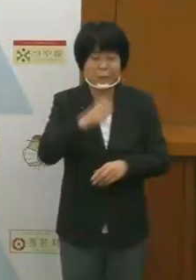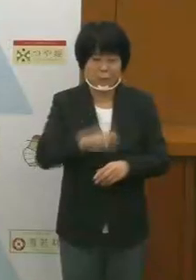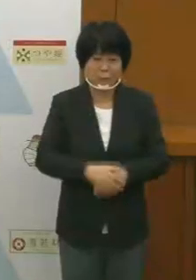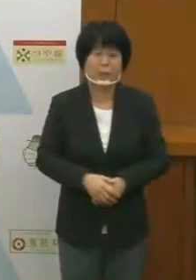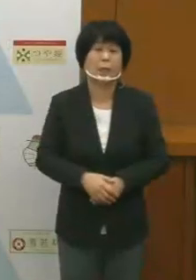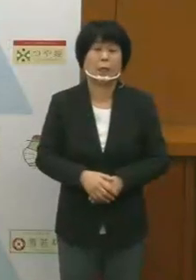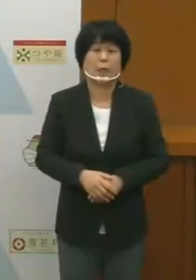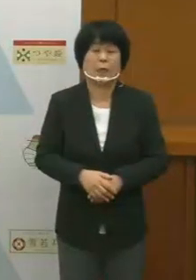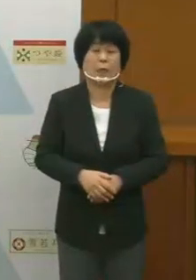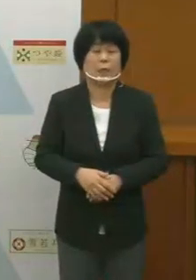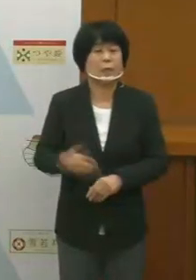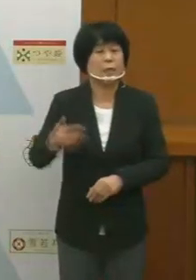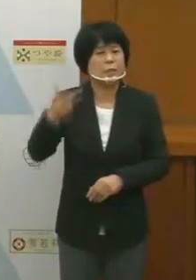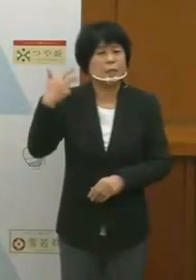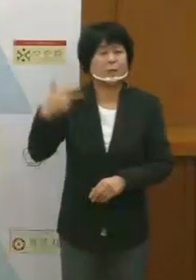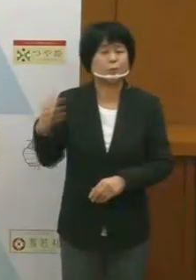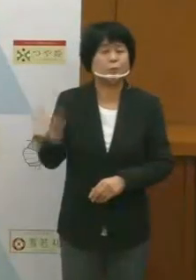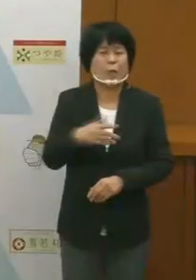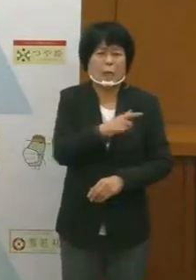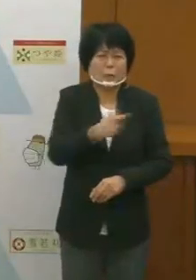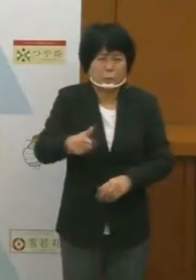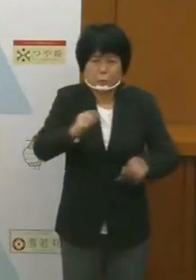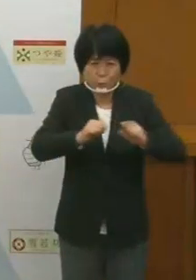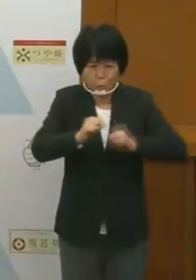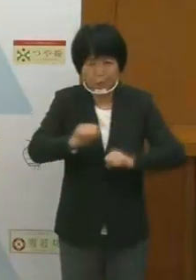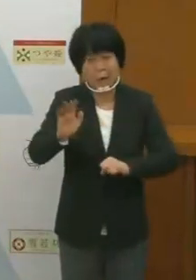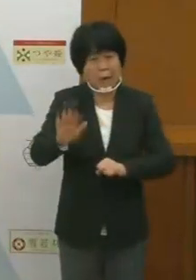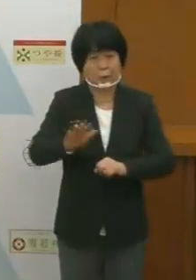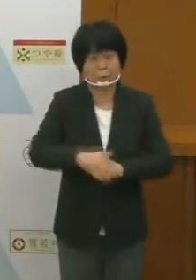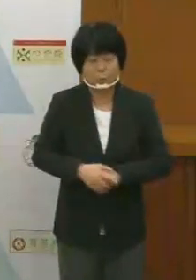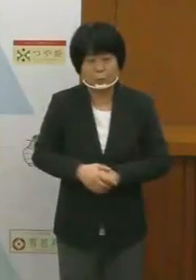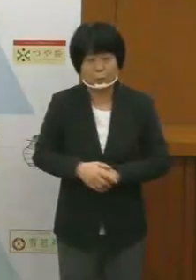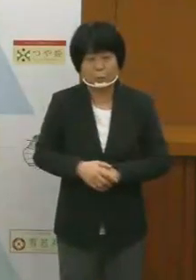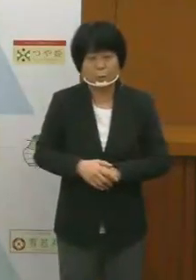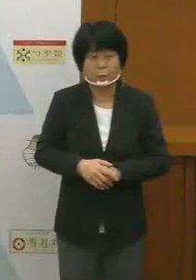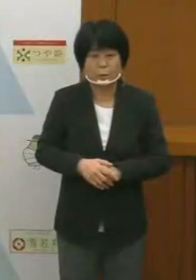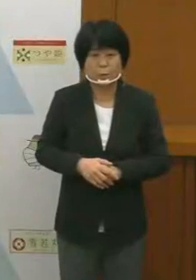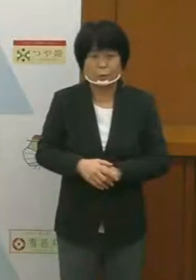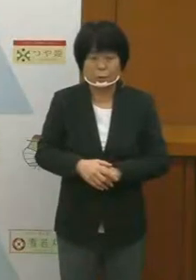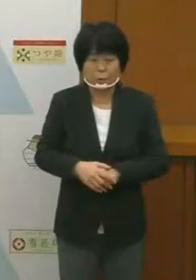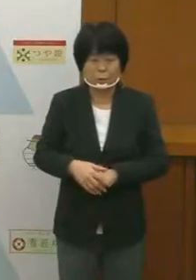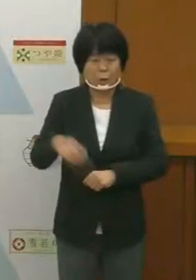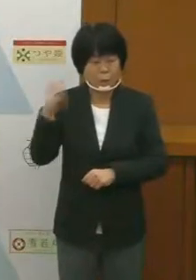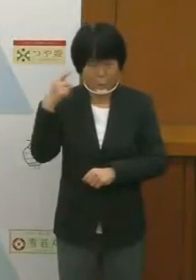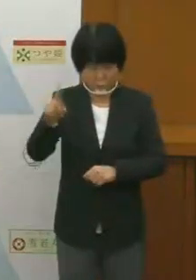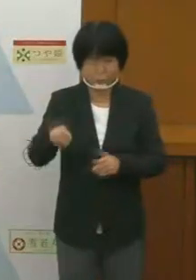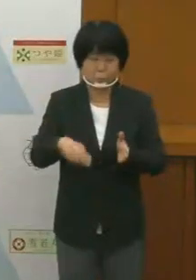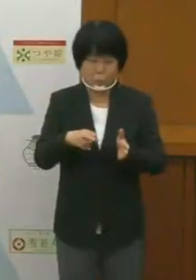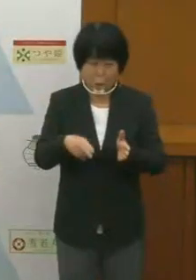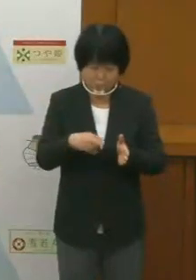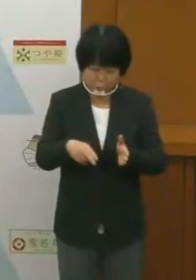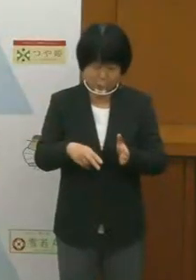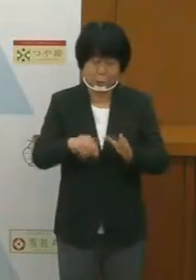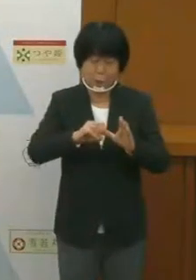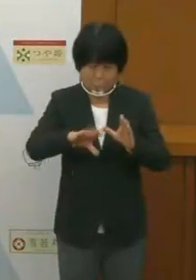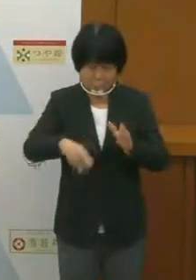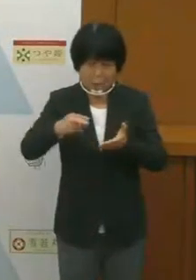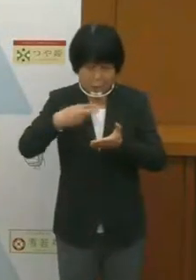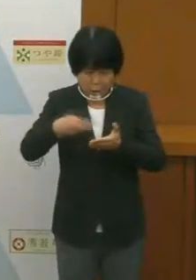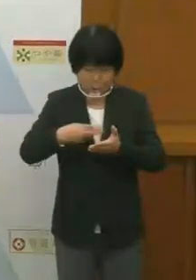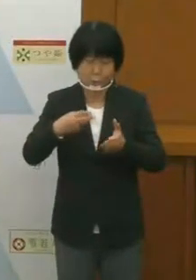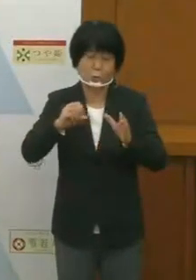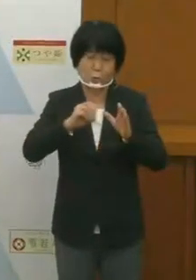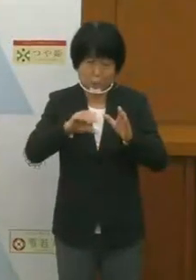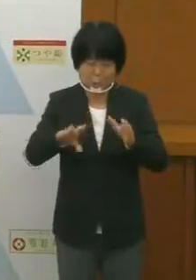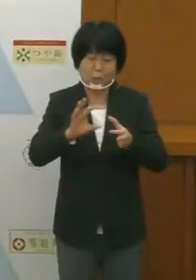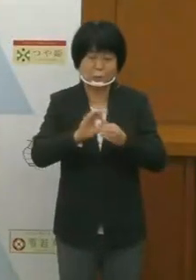い、 先週からいろいろ動きがありますけれども、GoTo トラベルキャンペーンと GoTo イートキャンペーンについてお